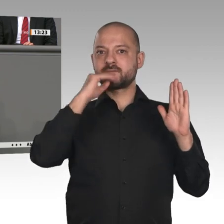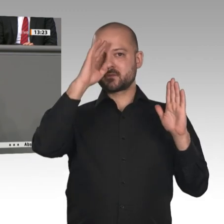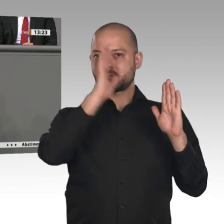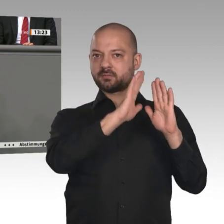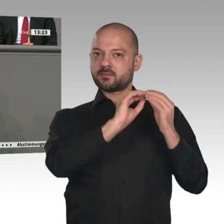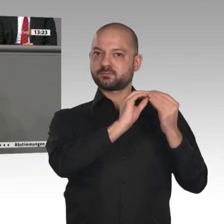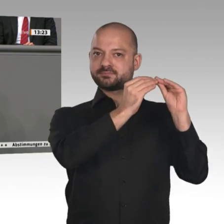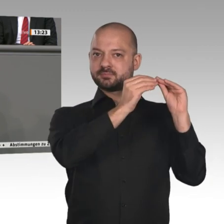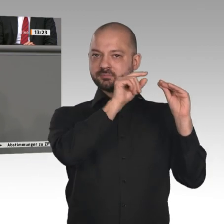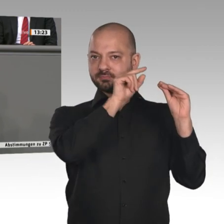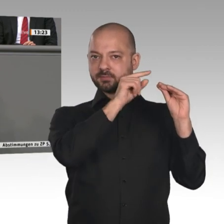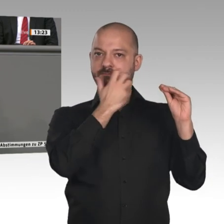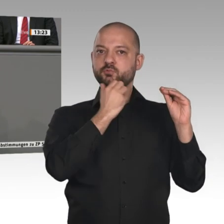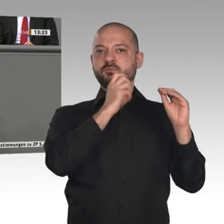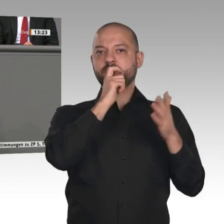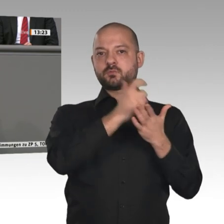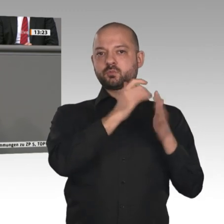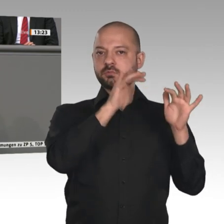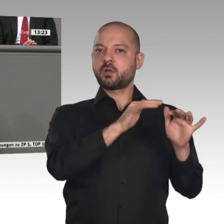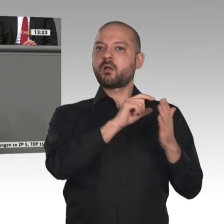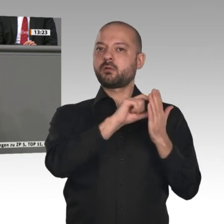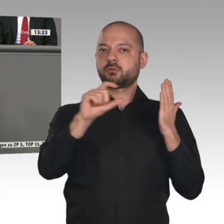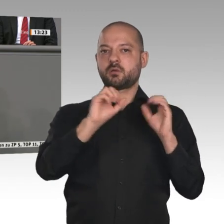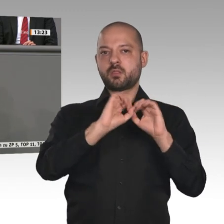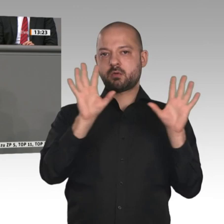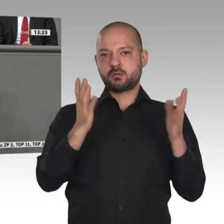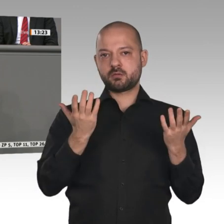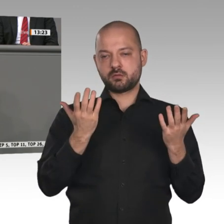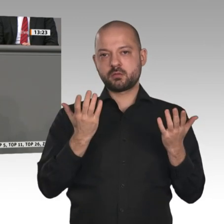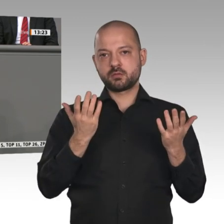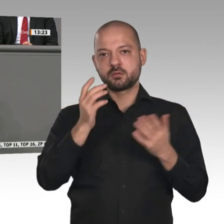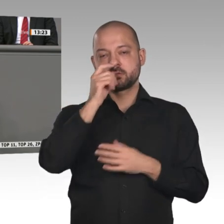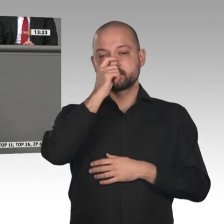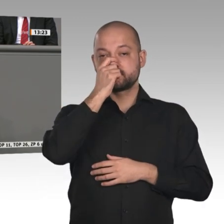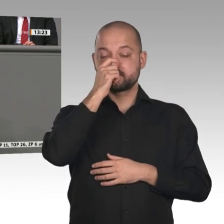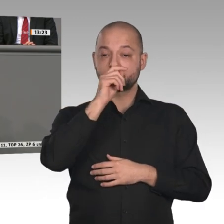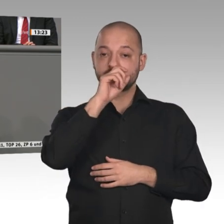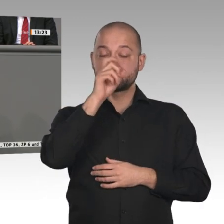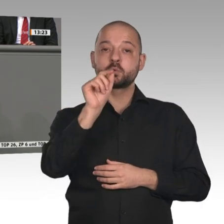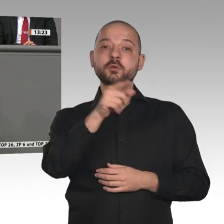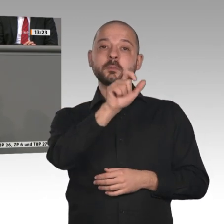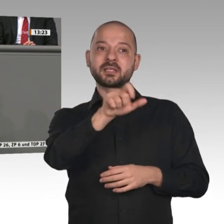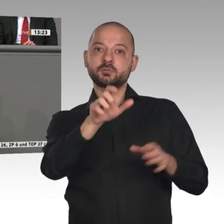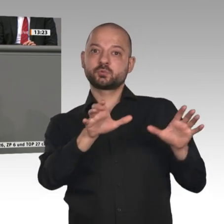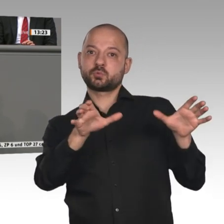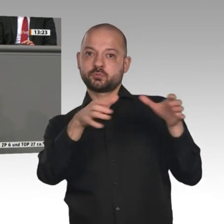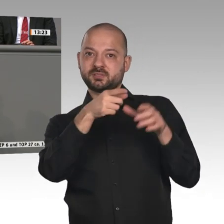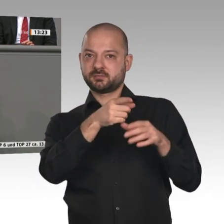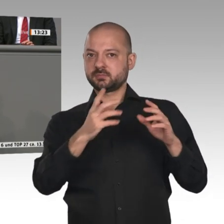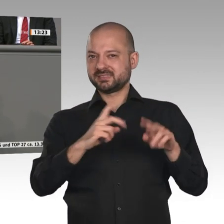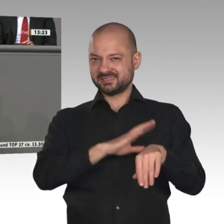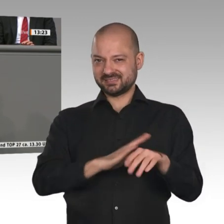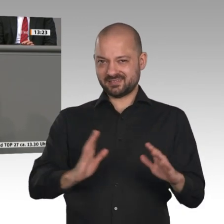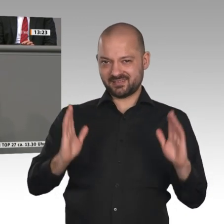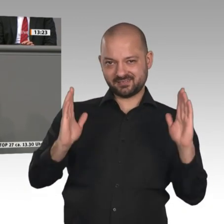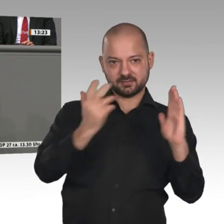formulierten und darin ausdrücklich hineingeschrieben haben, dass gerade diese Personengruppe denen zwischen dem 30. Januar 1933 und